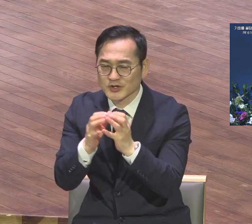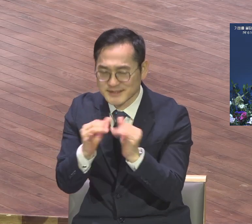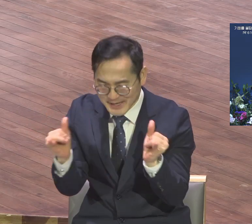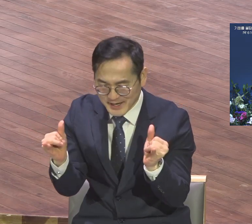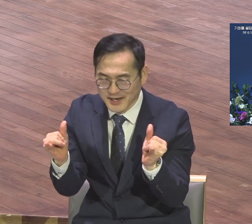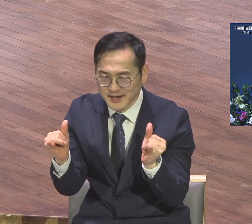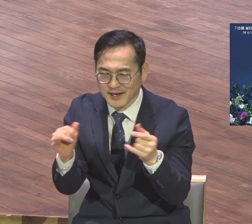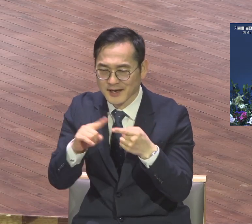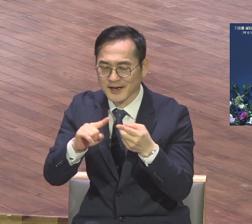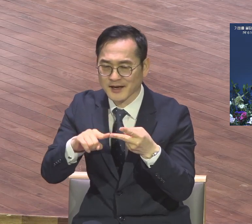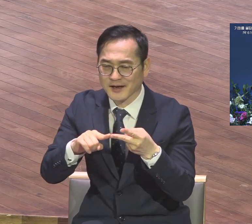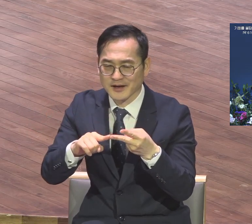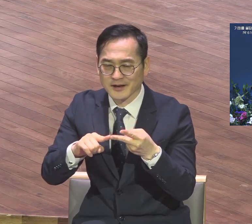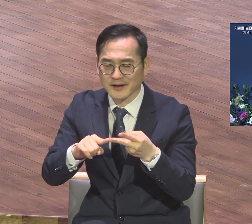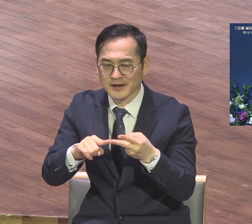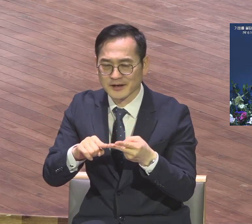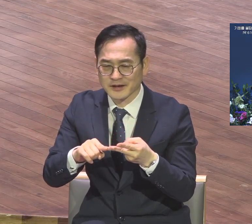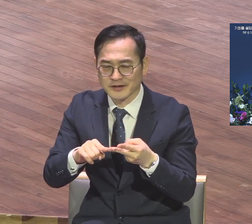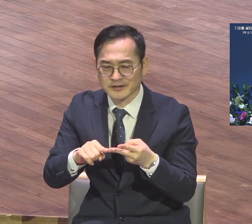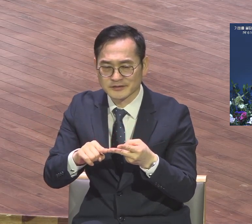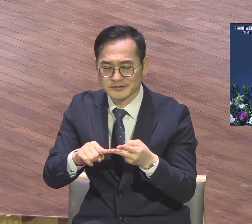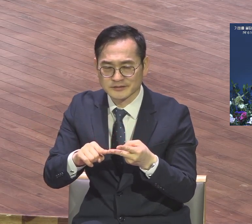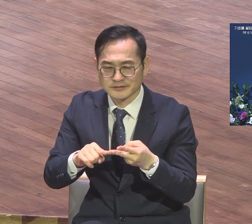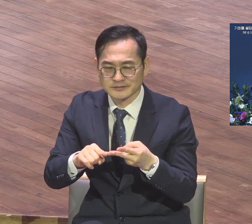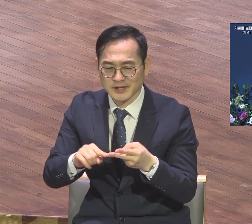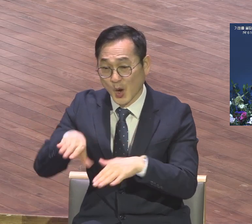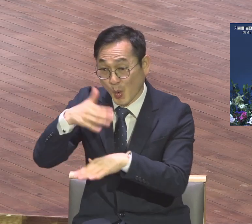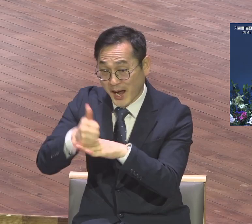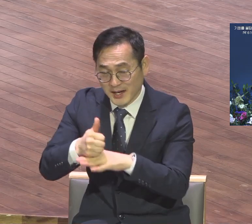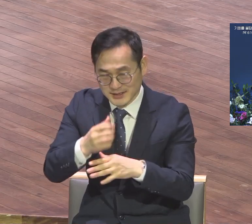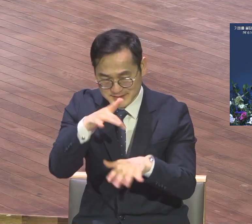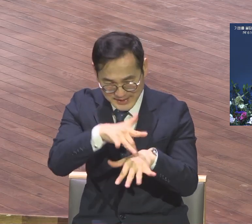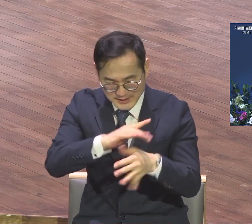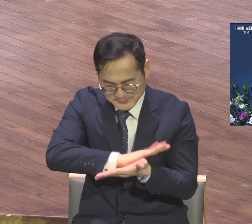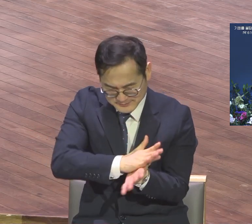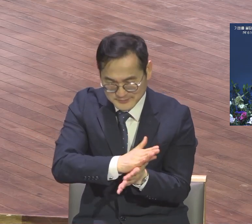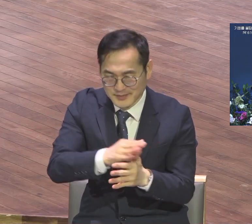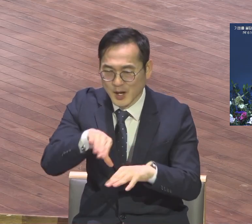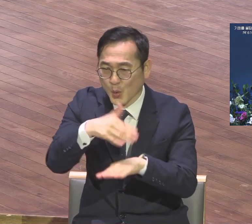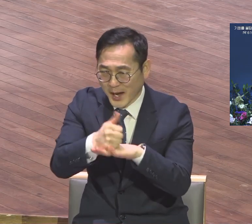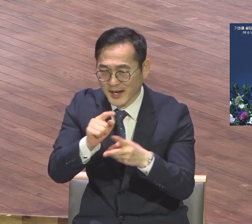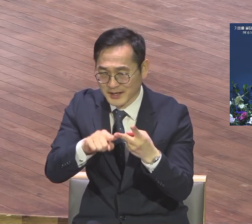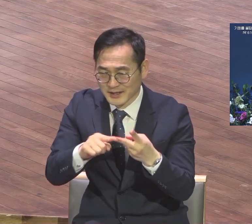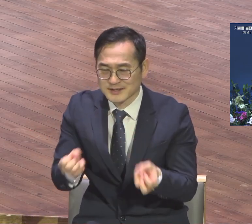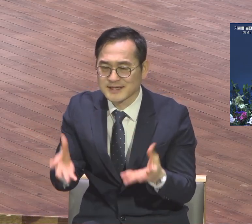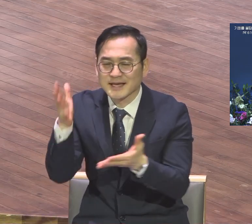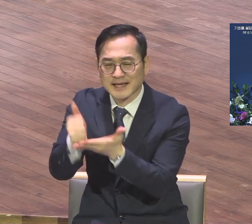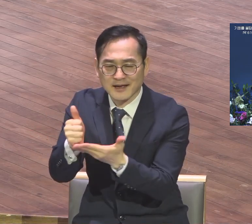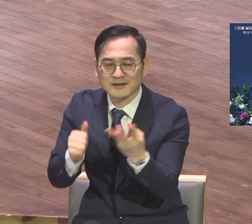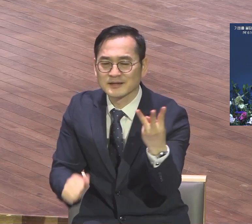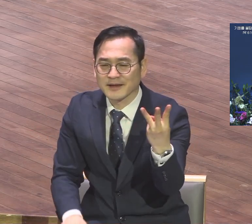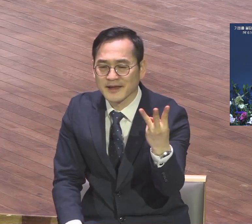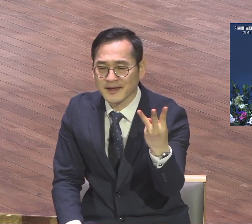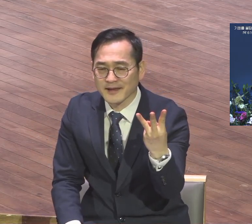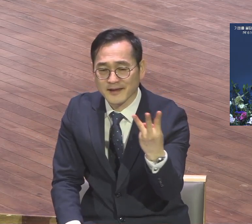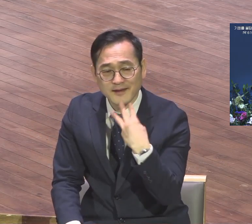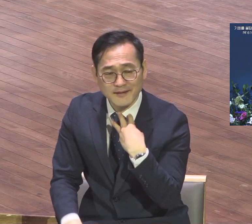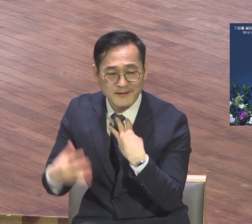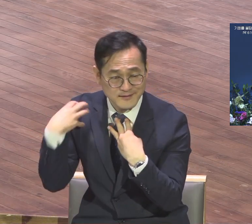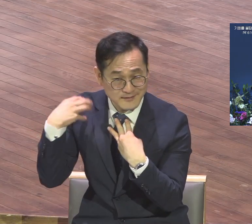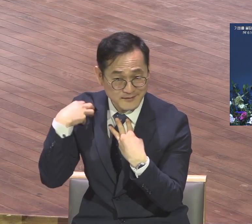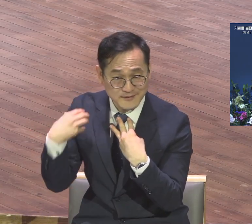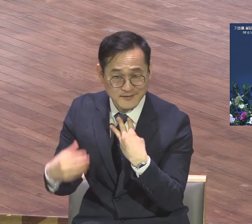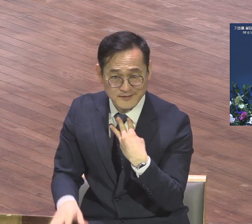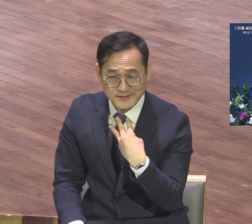하나님 만나게 해주고 죄 해결해 주고 왕, 사탄의 머리 깨뜨리고 왕. 그래서 선지자상 왕국 통틀 이 세